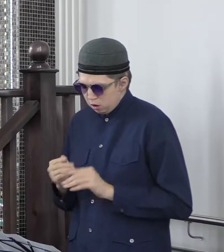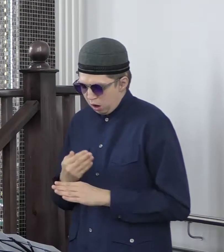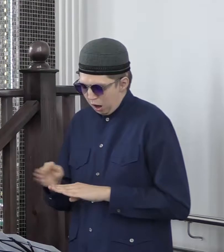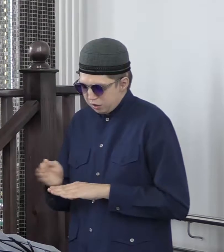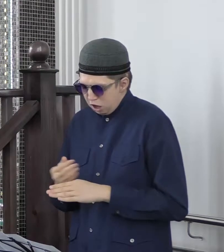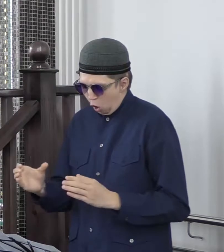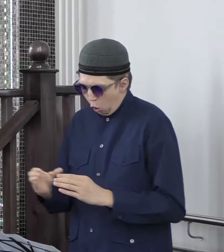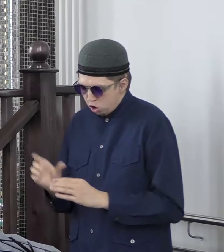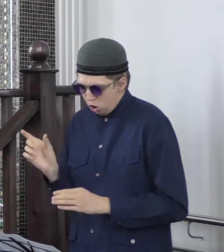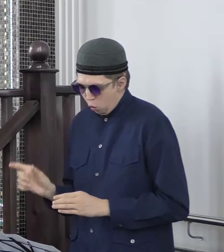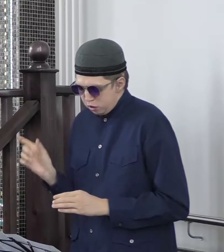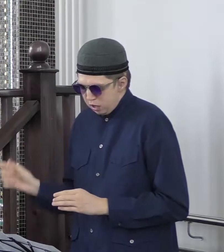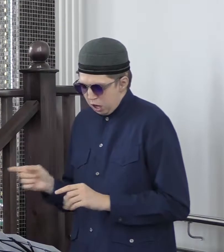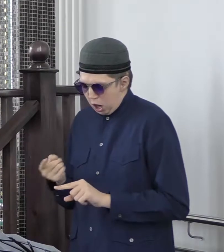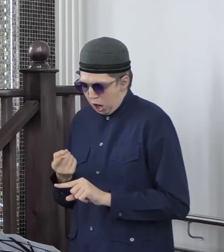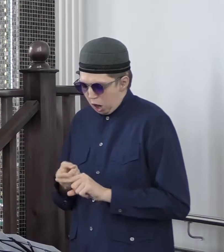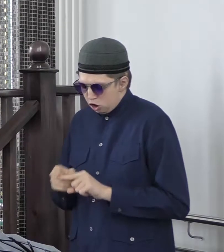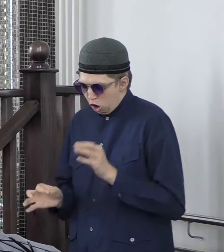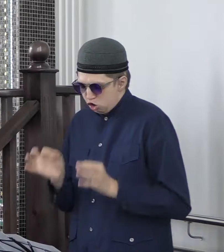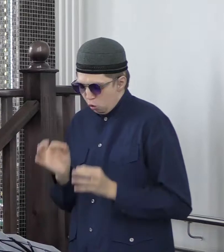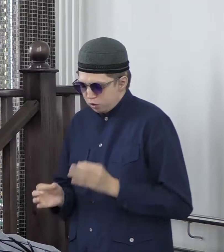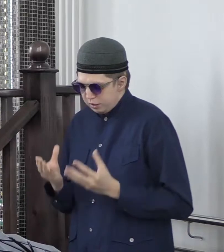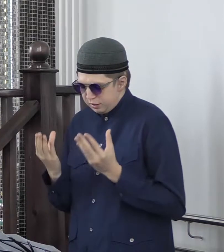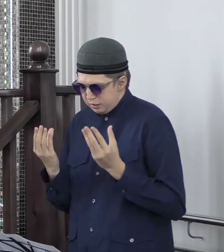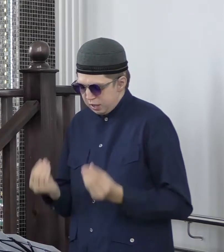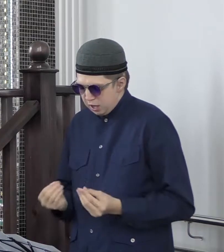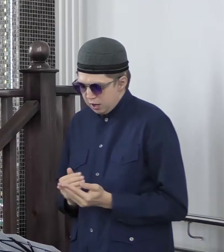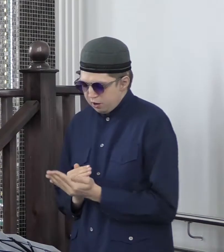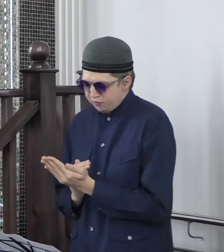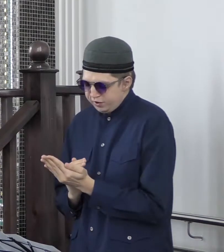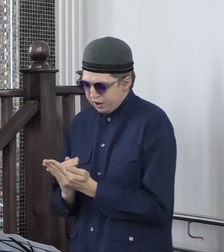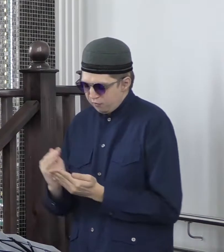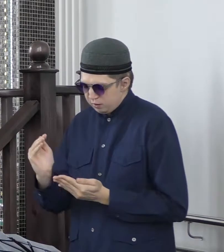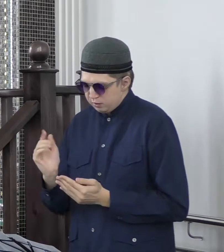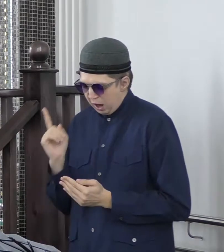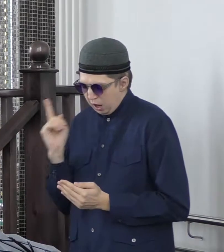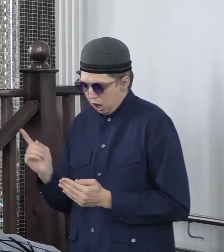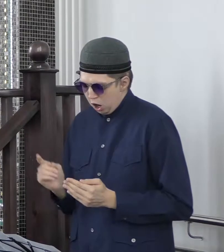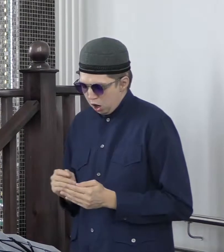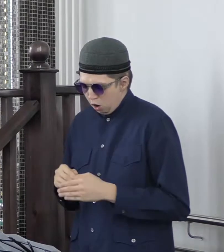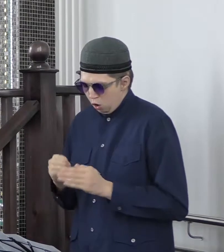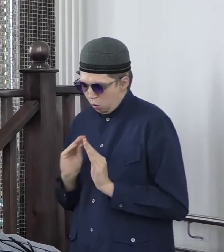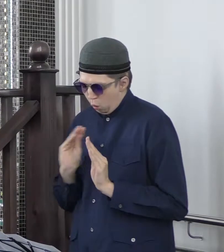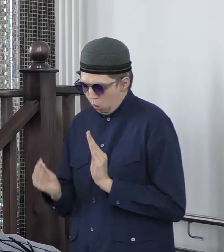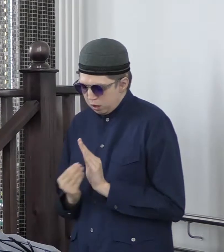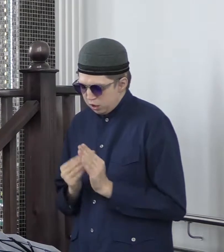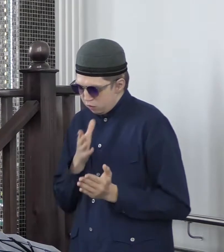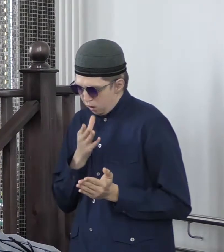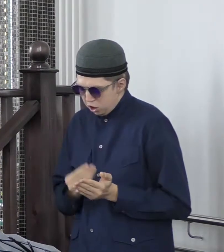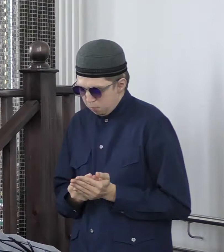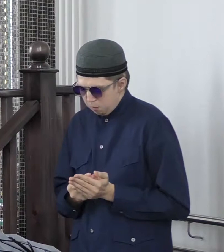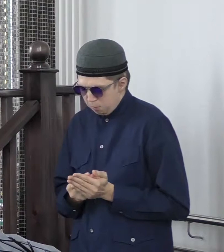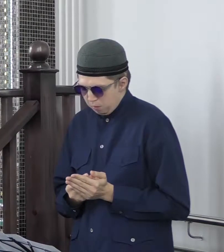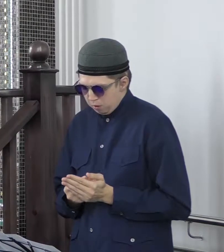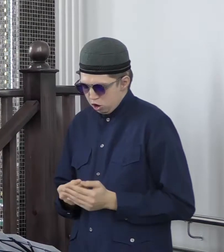وقرأ كيرة جمعة جلالة كيرة هي حمد من شوشة رمضان من رمضان ما رأسه دكان سوس يلو